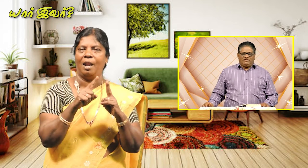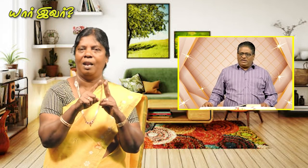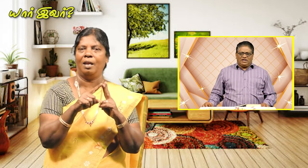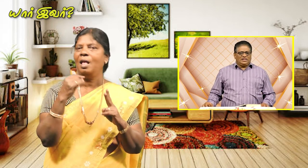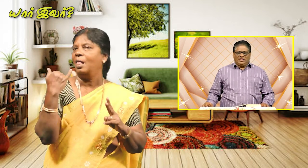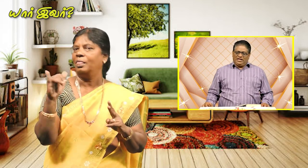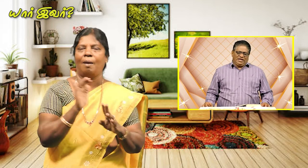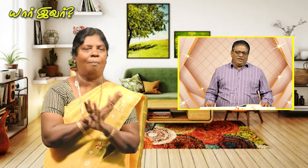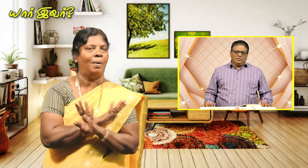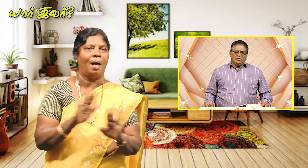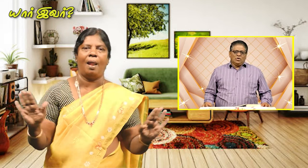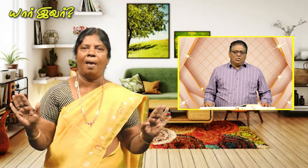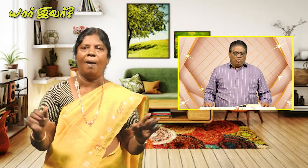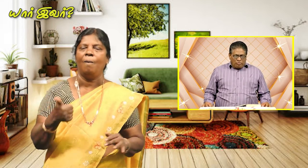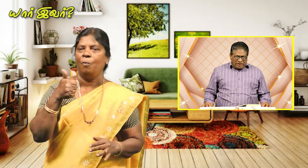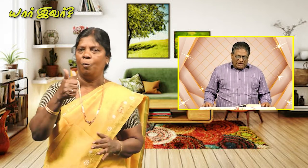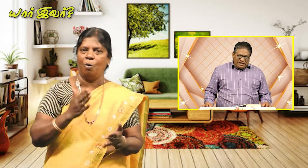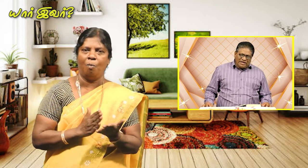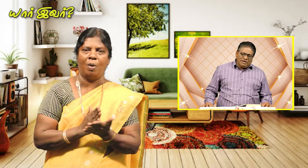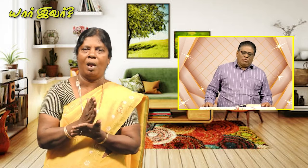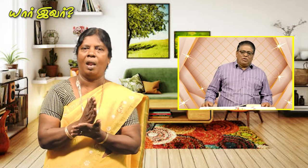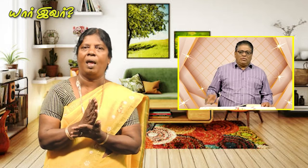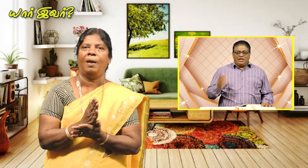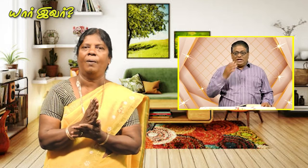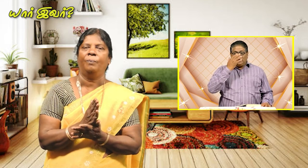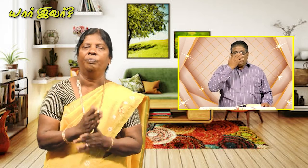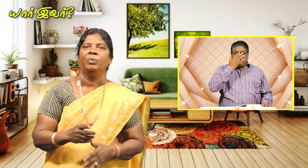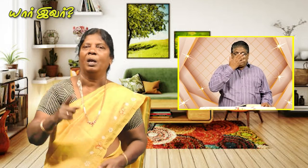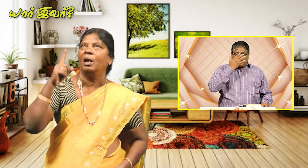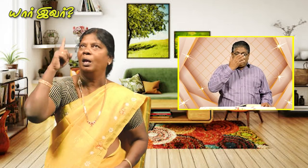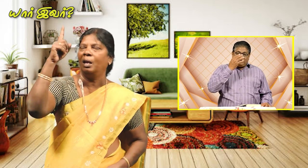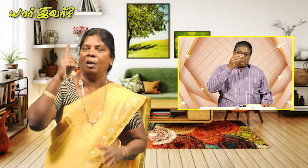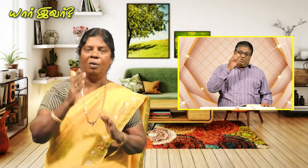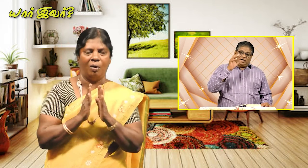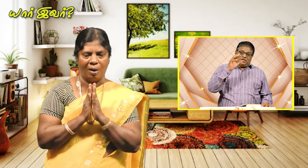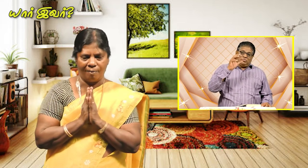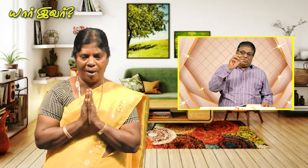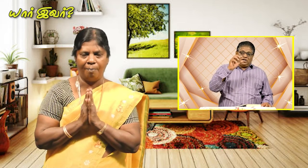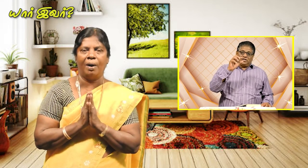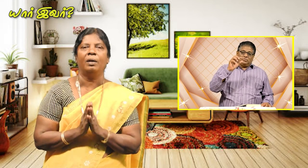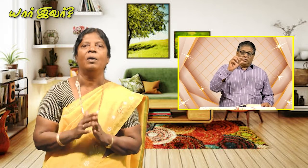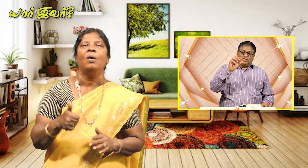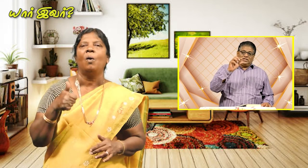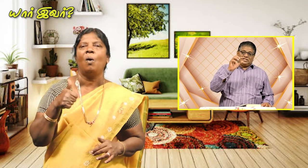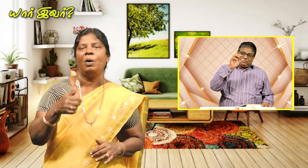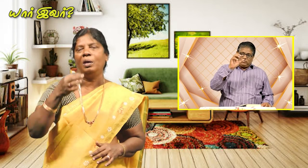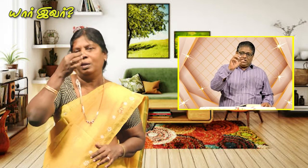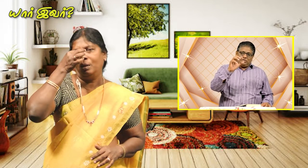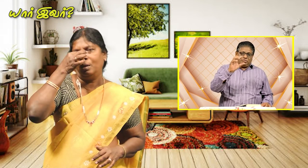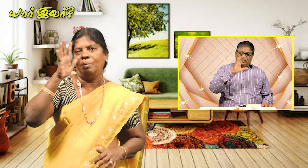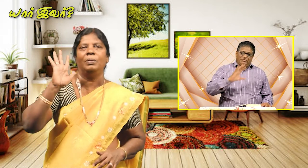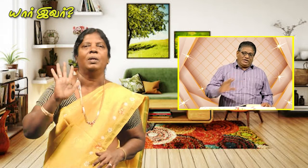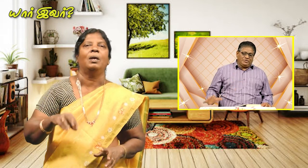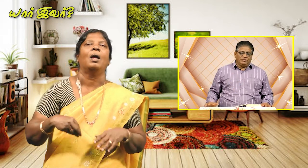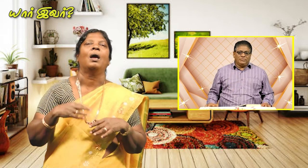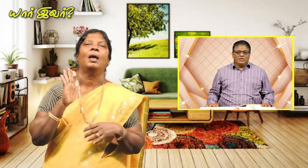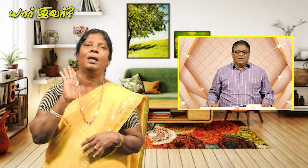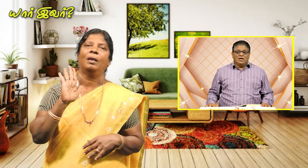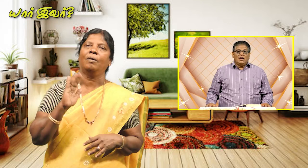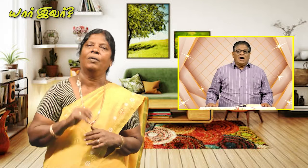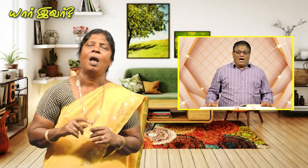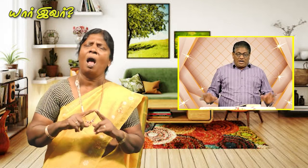காரியங்களும் தவறானது அல்ல. உண்மையிலேயே உங்களுடைய இறை வழிபாடு உங்களுக்கு ஒரு திருப்தியை கொடுக்க